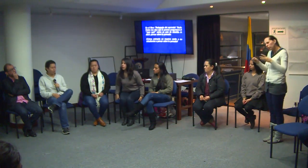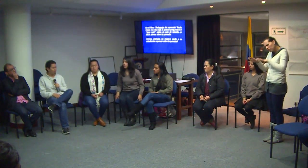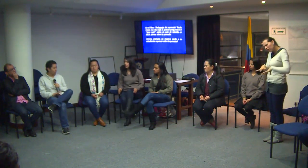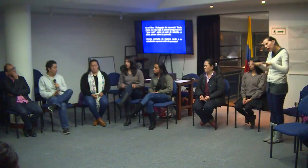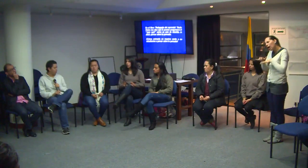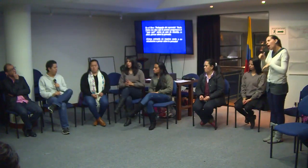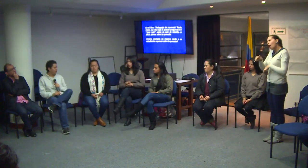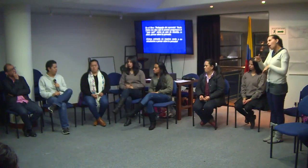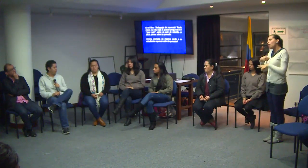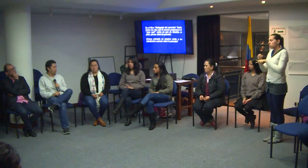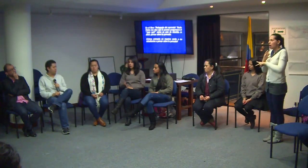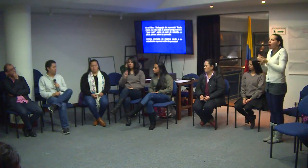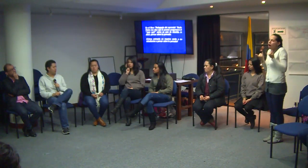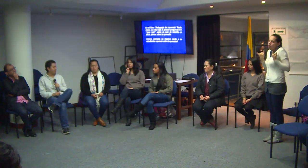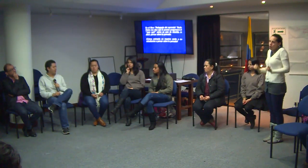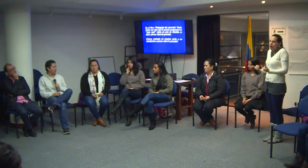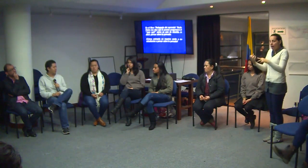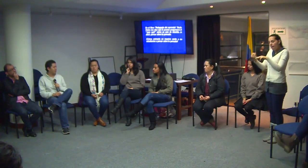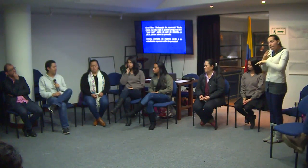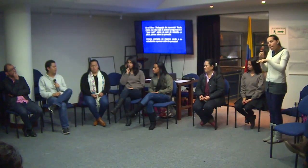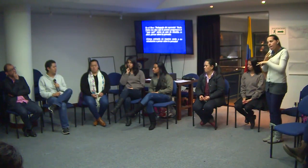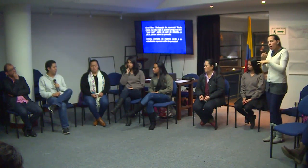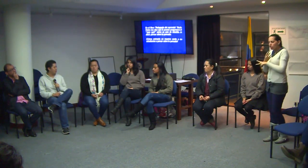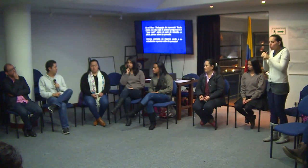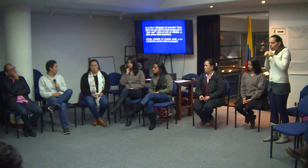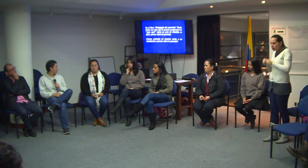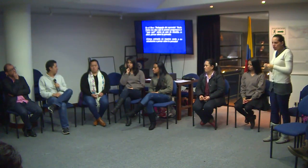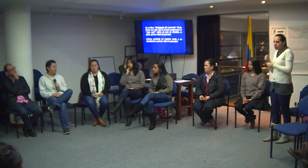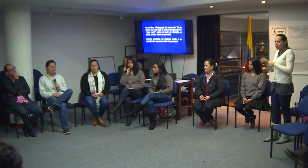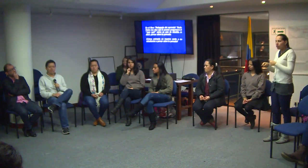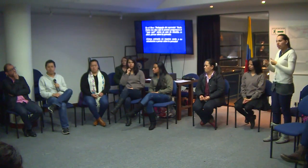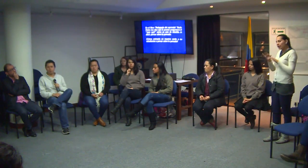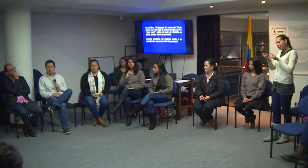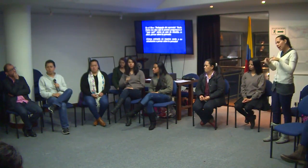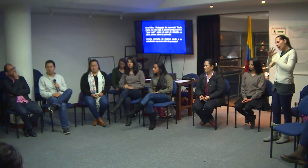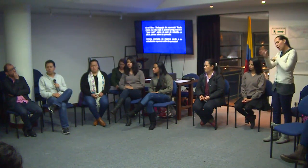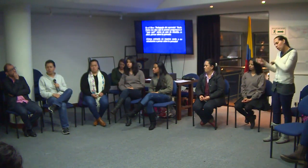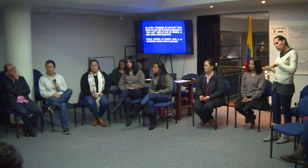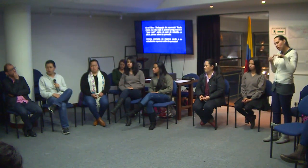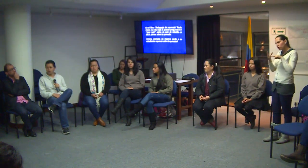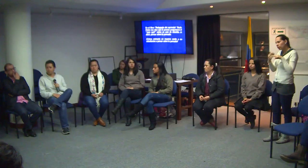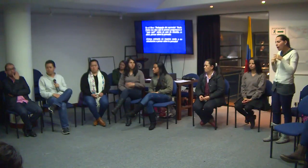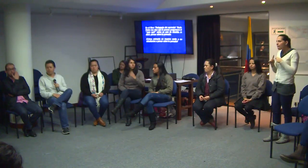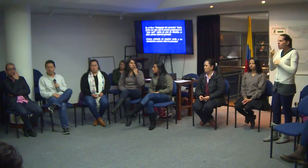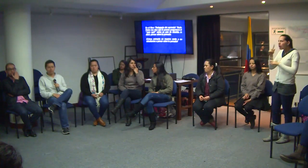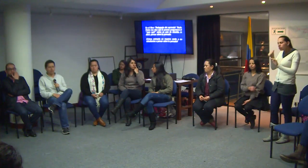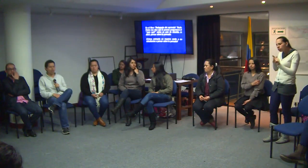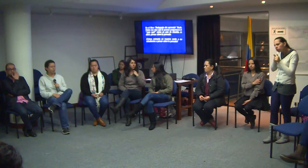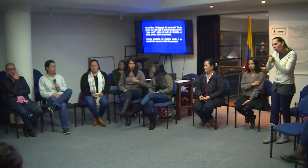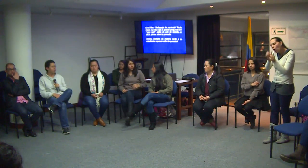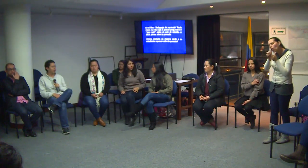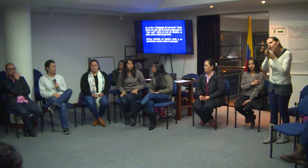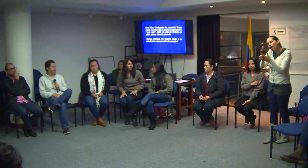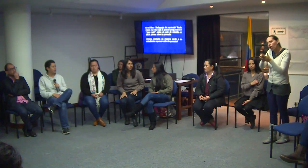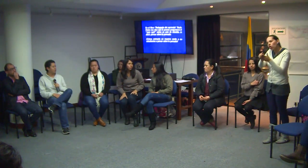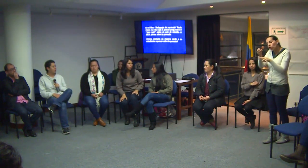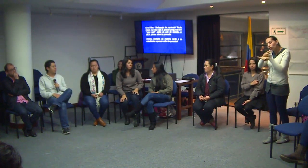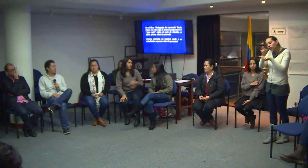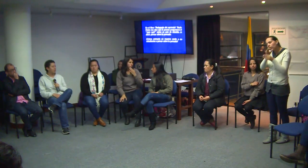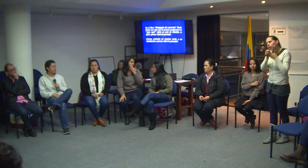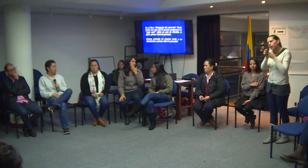En estos momentos soy maestro docente de planta de Secretaría de Educación, ingresé como docente orientador y desde el año